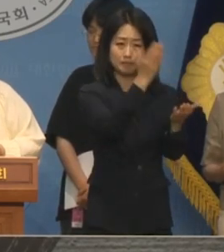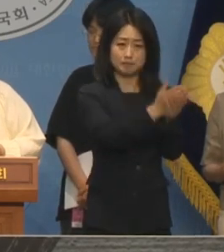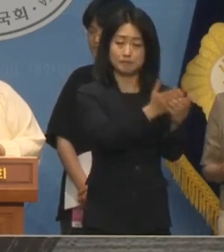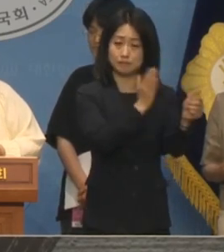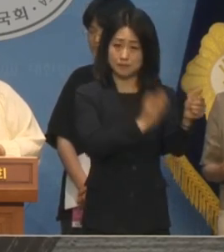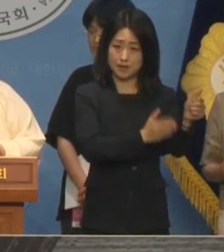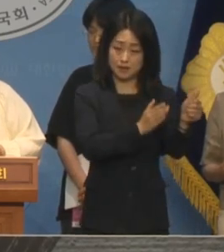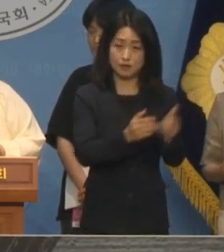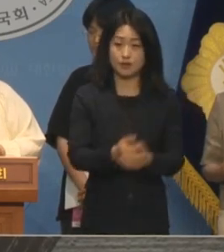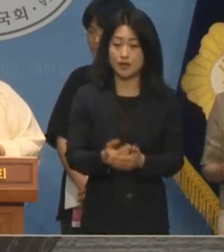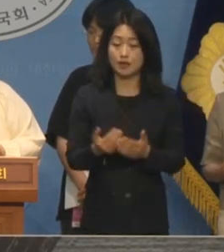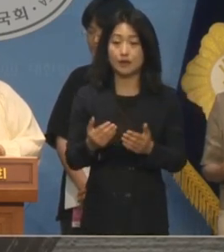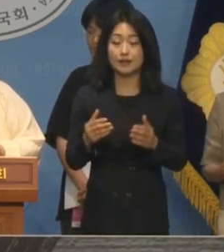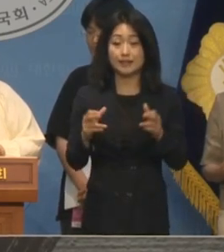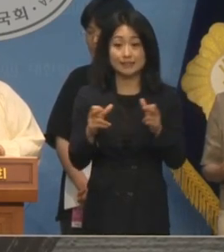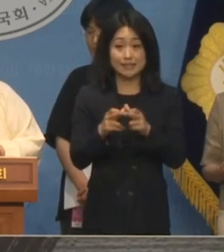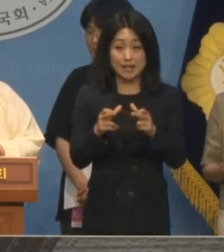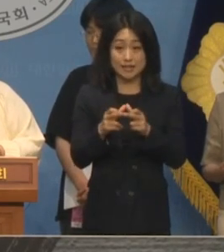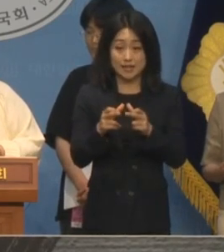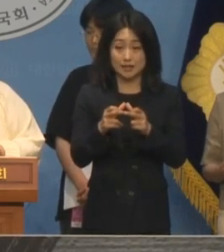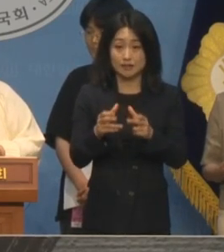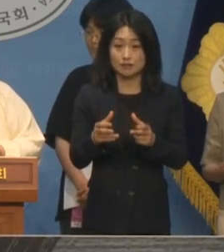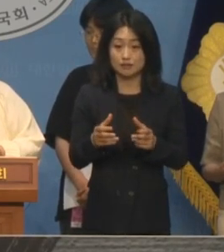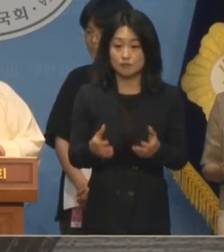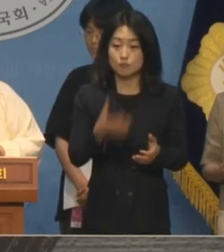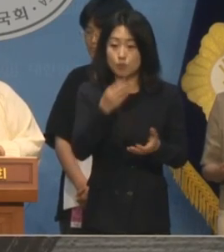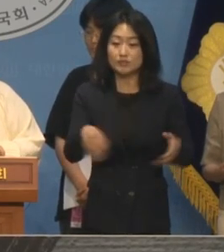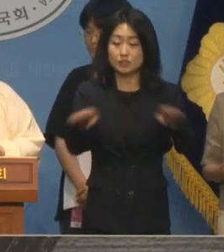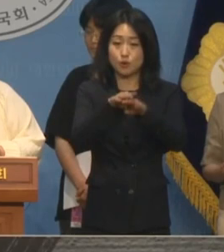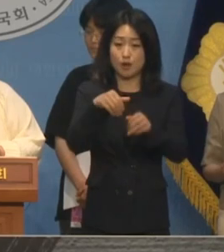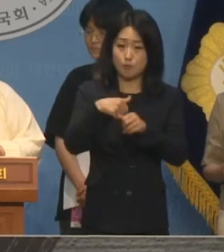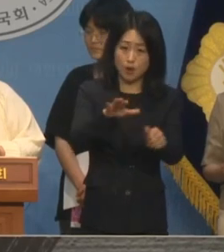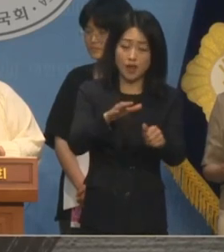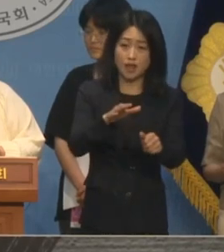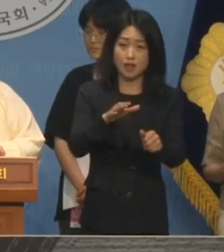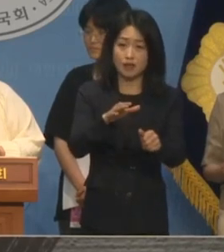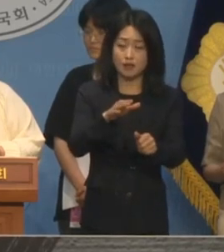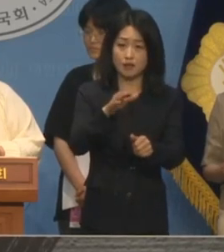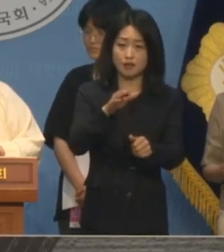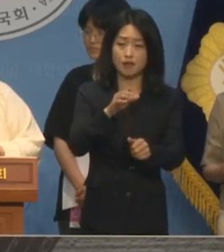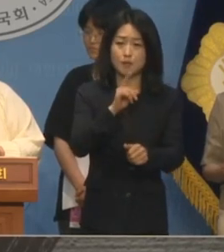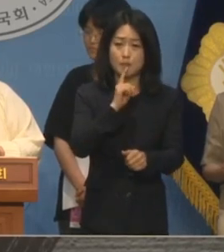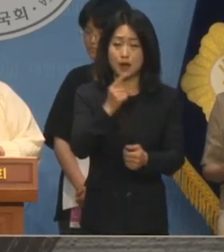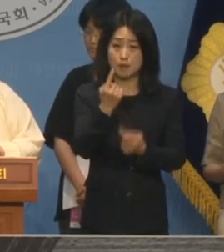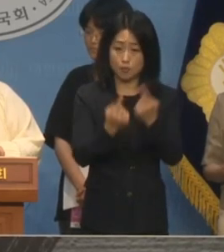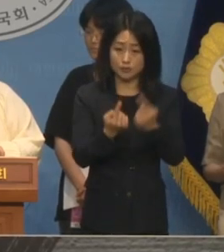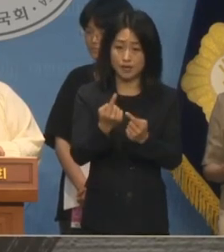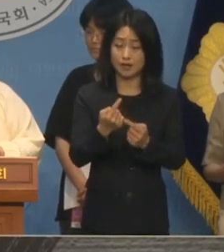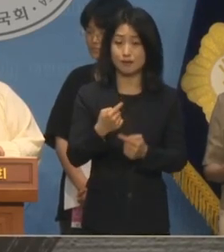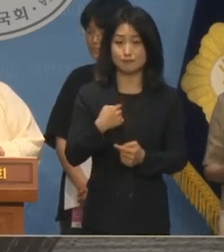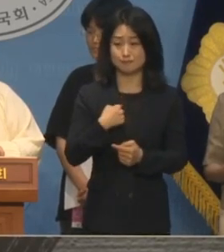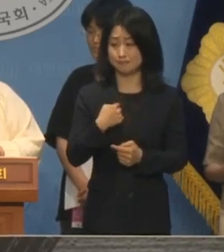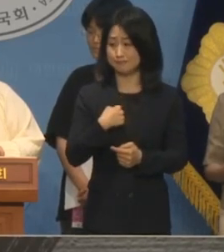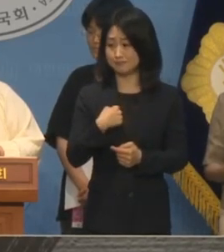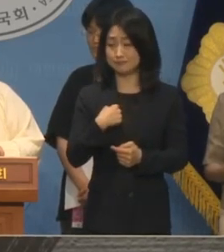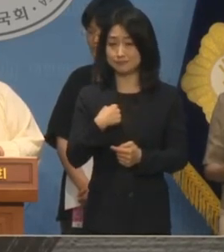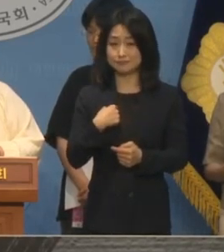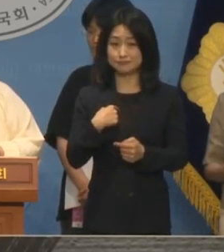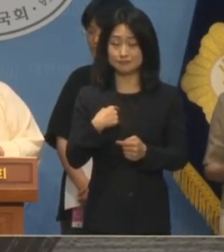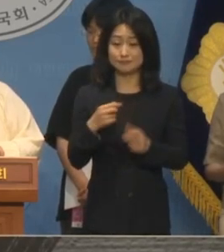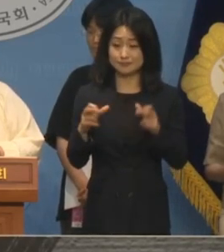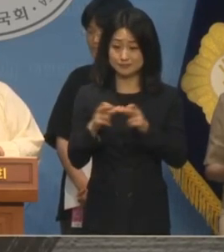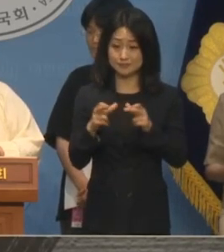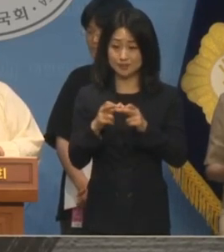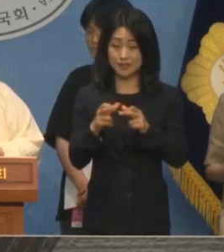장애인이 시설에 보내야 한다는 사람들의 말보다 그 시설에 들어가 살거나